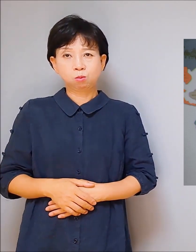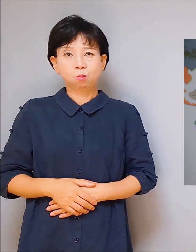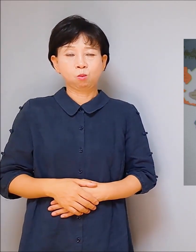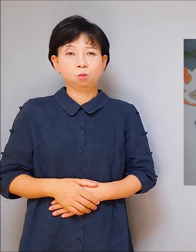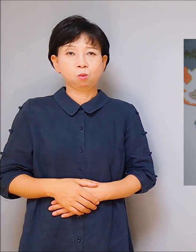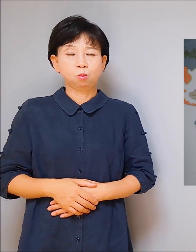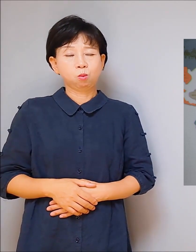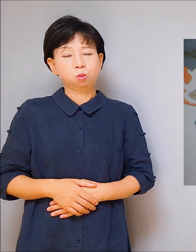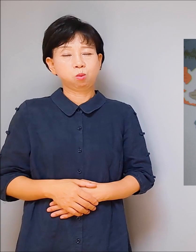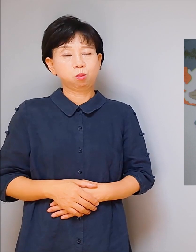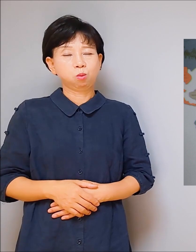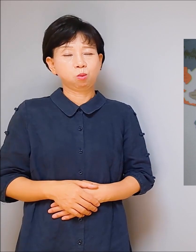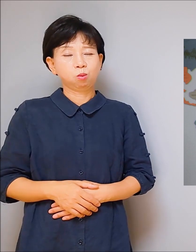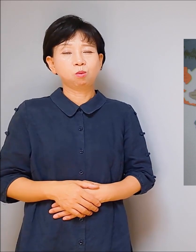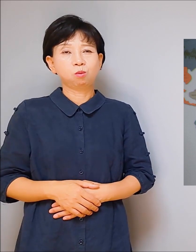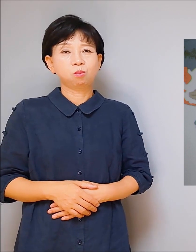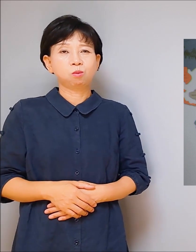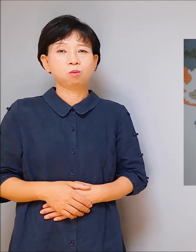너무 대단하죠.